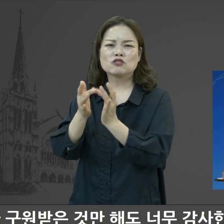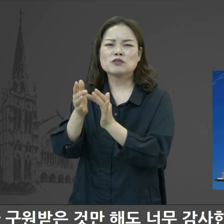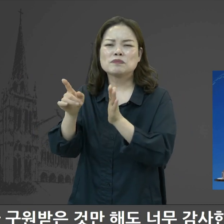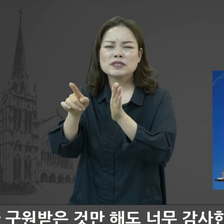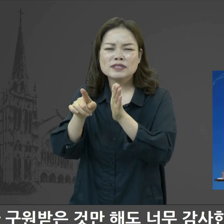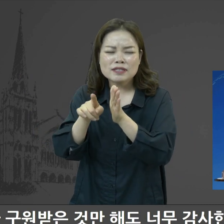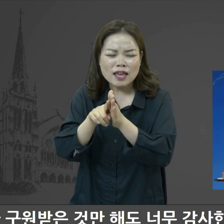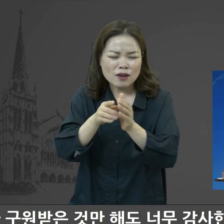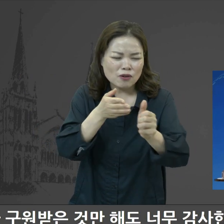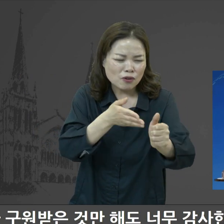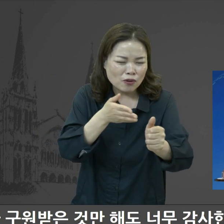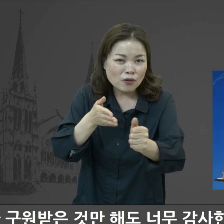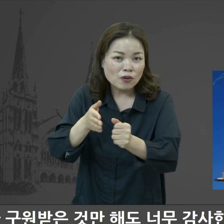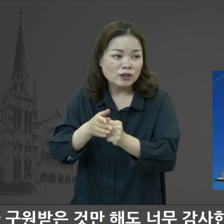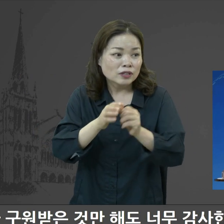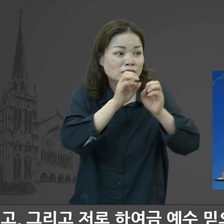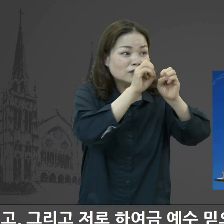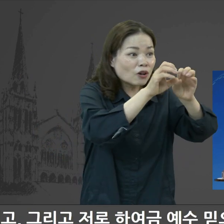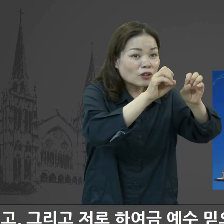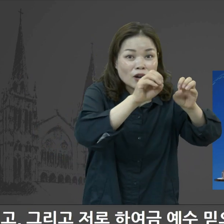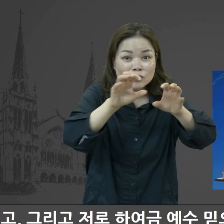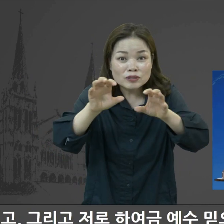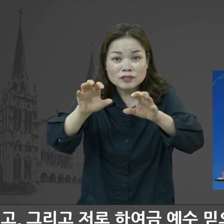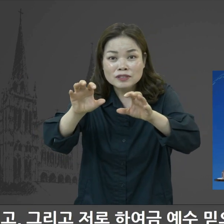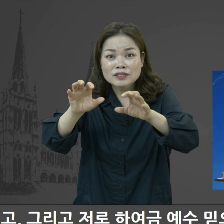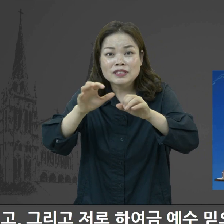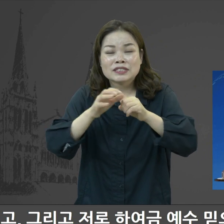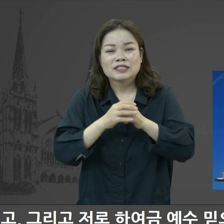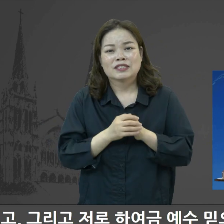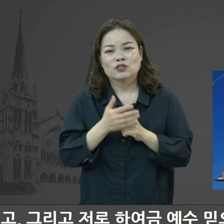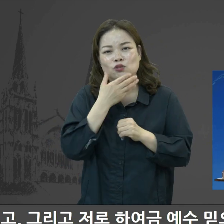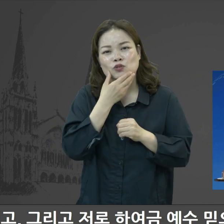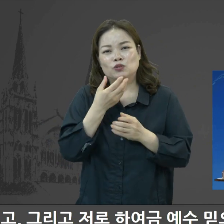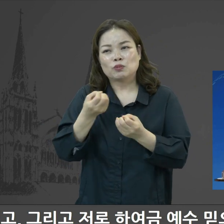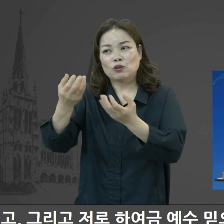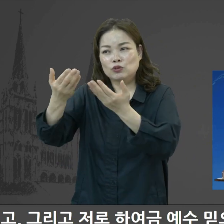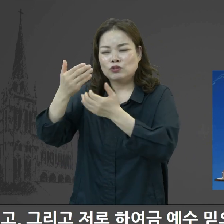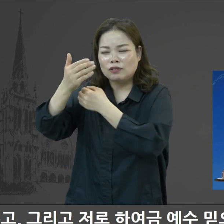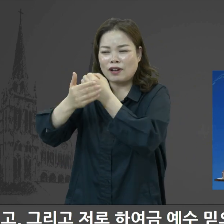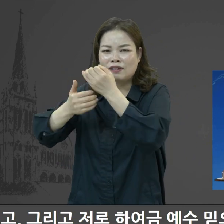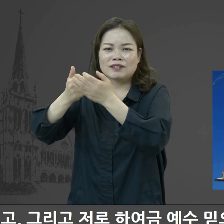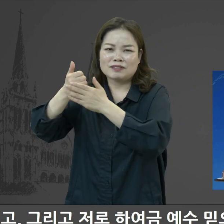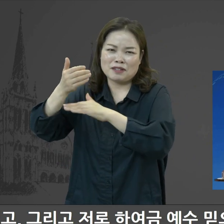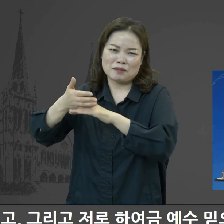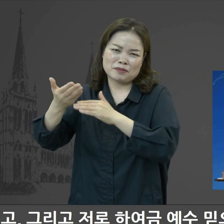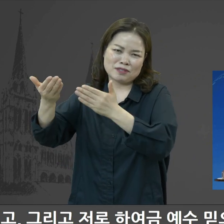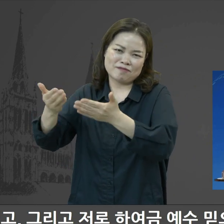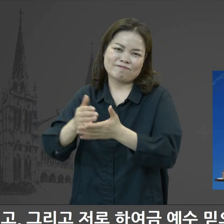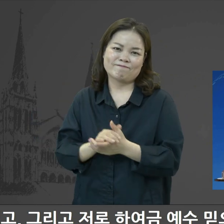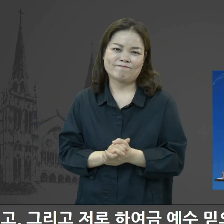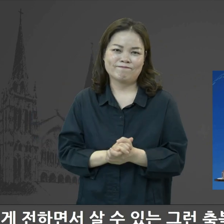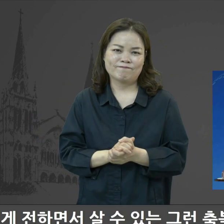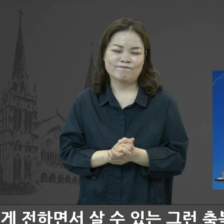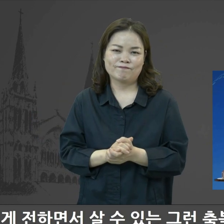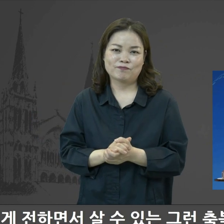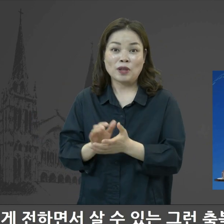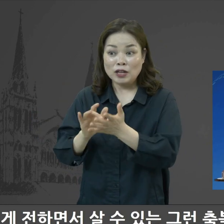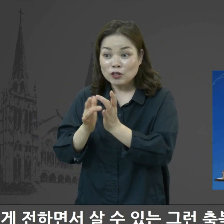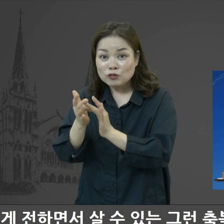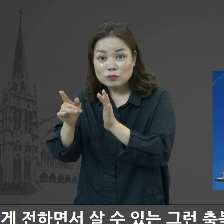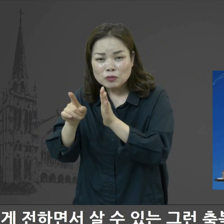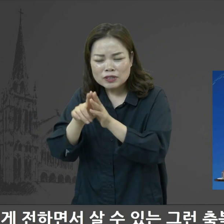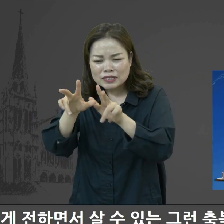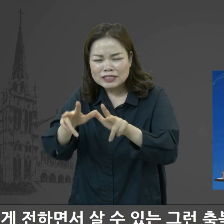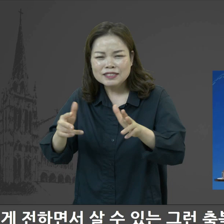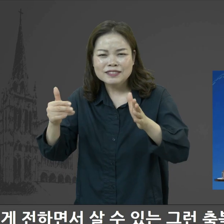믿으세요 하고 이렇게 전하면서 살 수 있는 그런 축복을 주신 하나님께 얼마나 감사한지. 저는 예수님 믿고